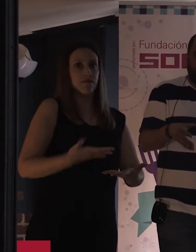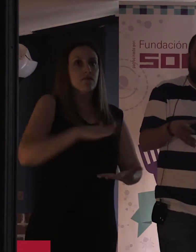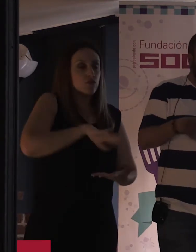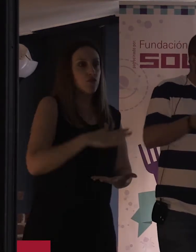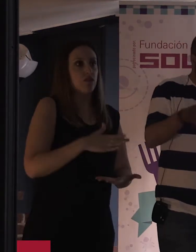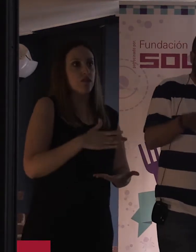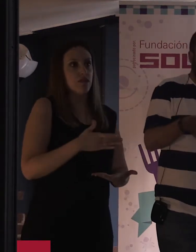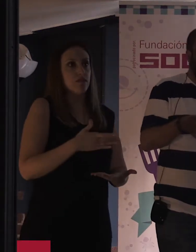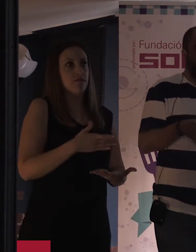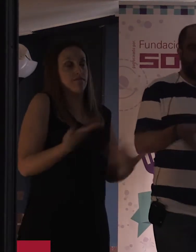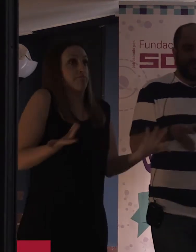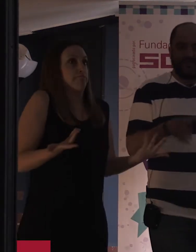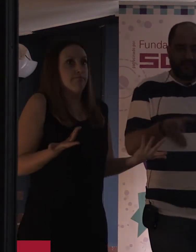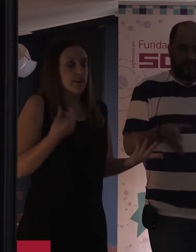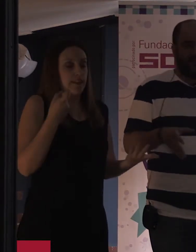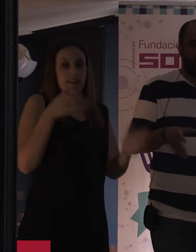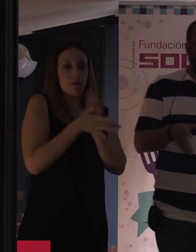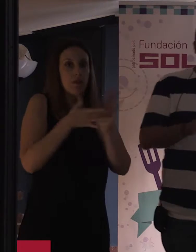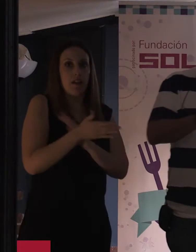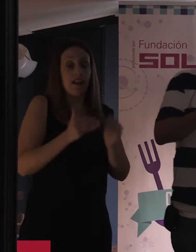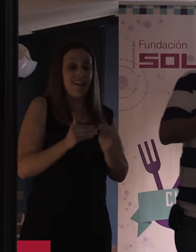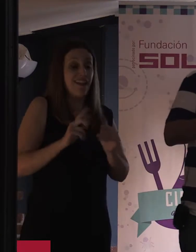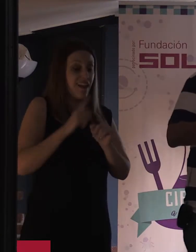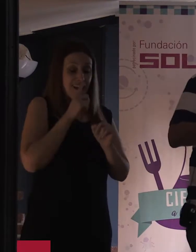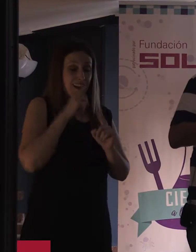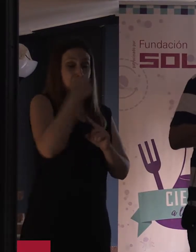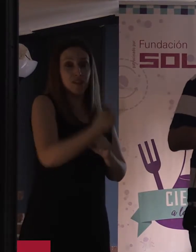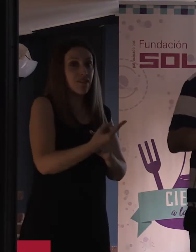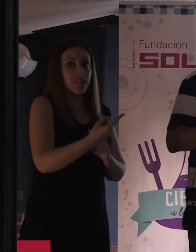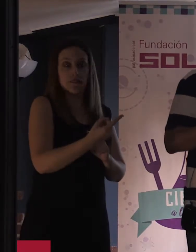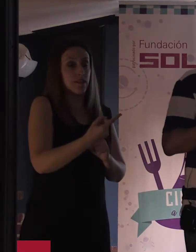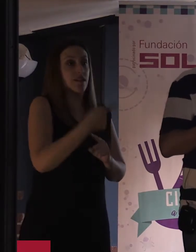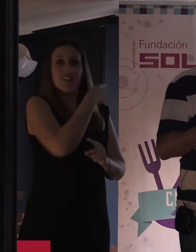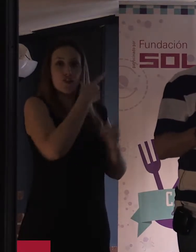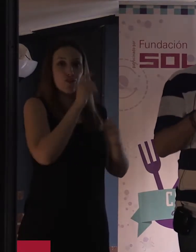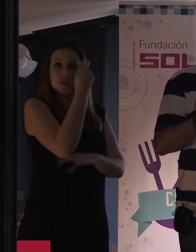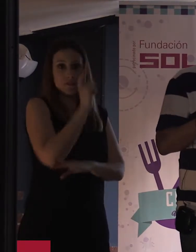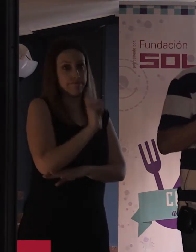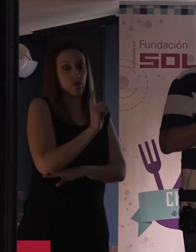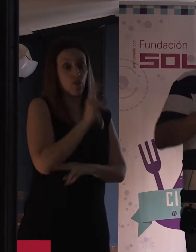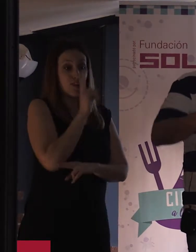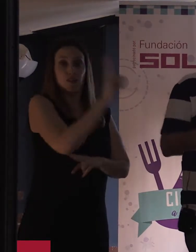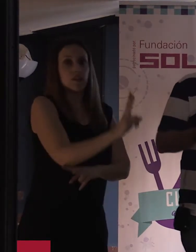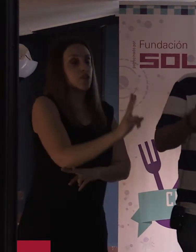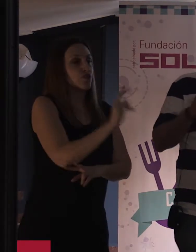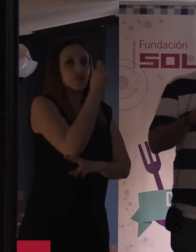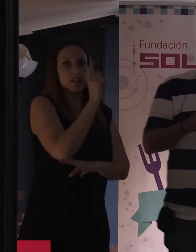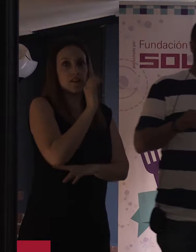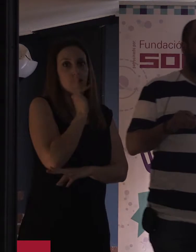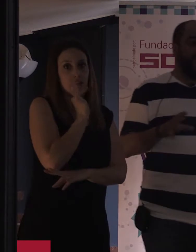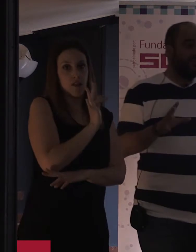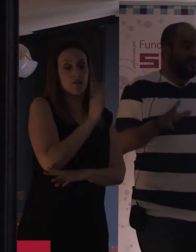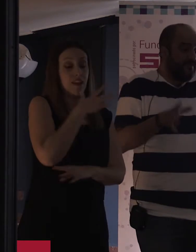estamos ahora. No vamos a tener un bypass el año que viene, no vamos a tener un bypass dentro de 2 años. Ahora mismo estamos en una etapa de